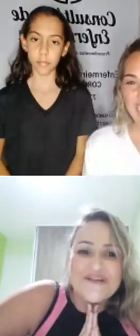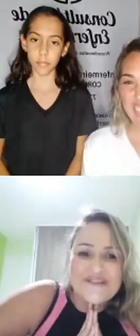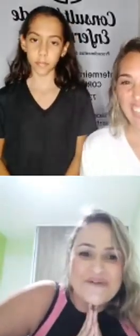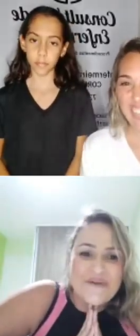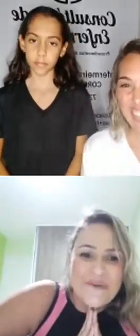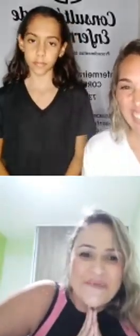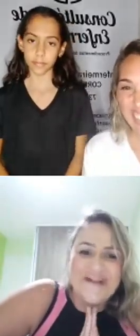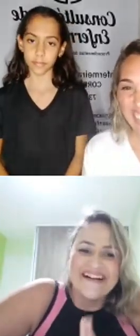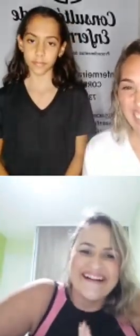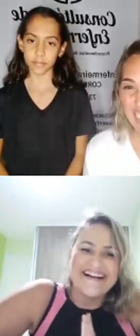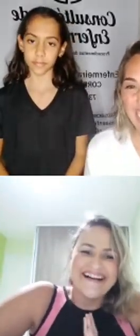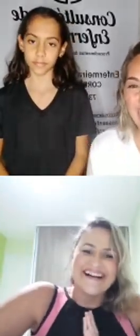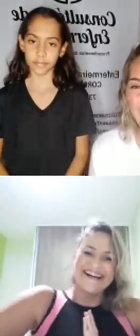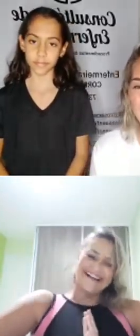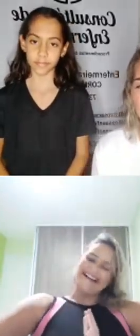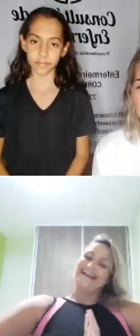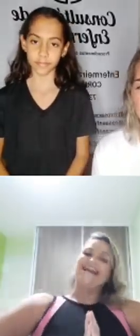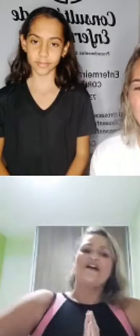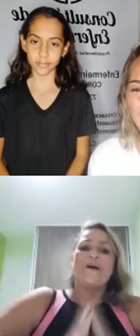no nosso grupo.